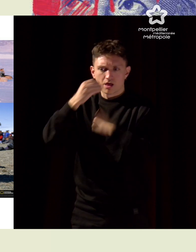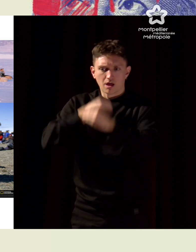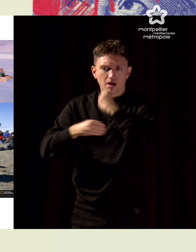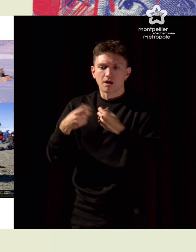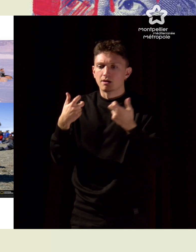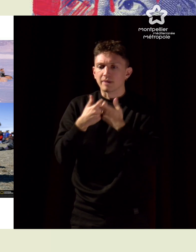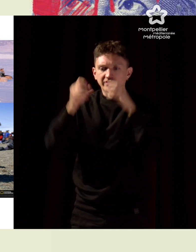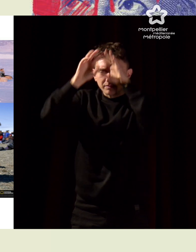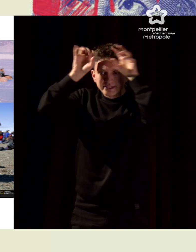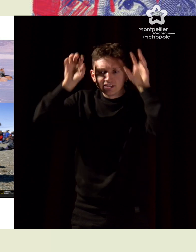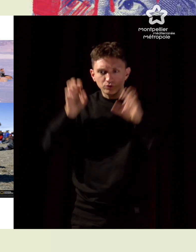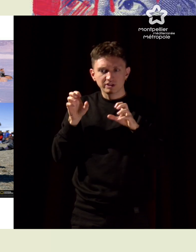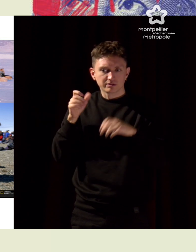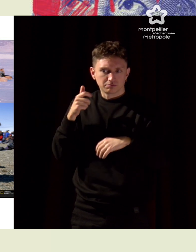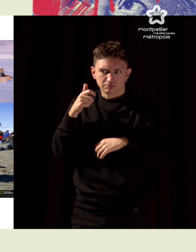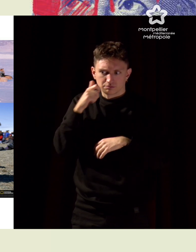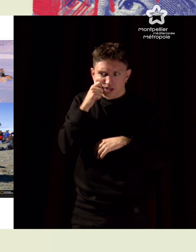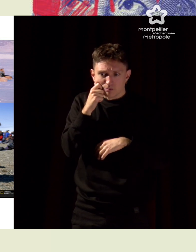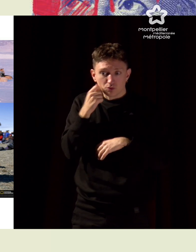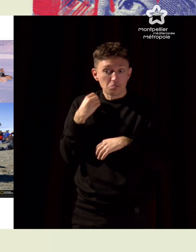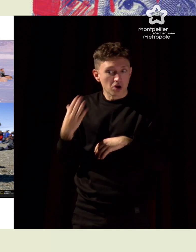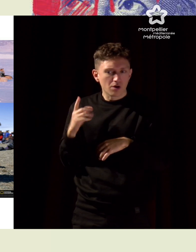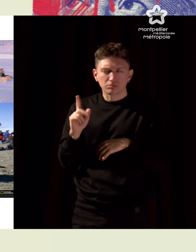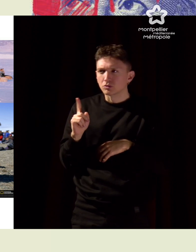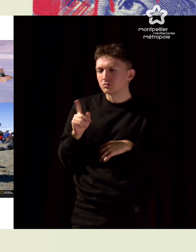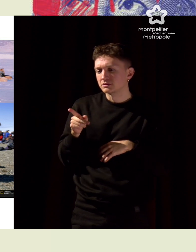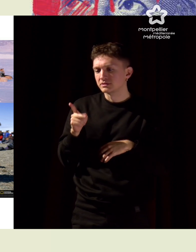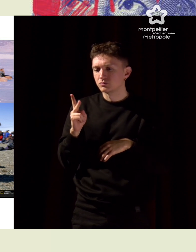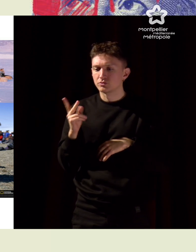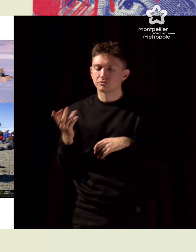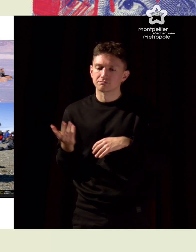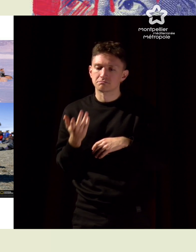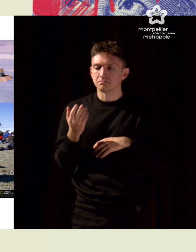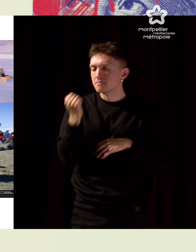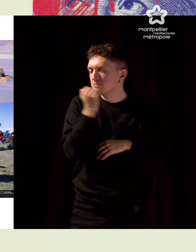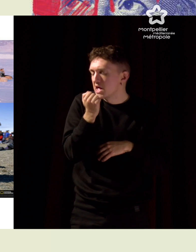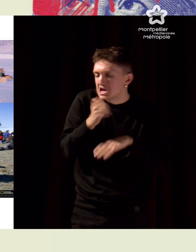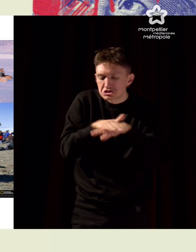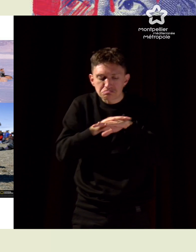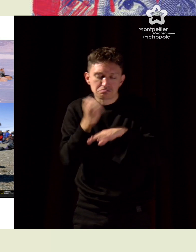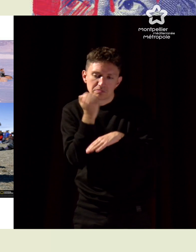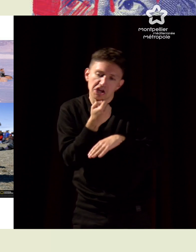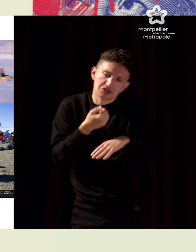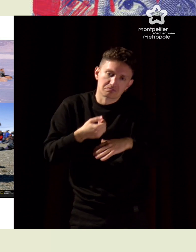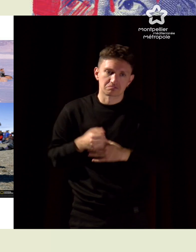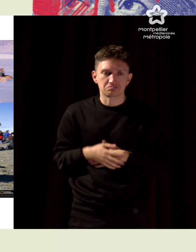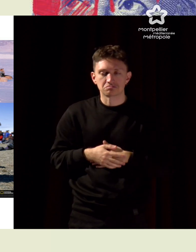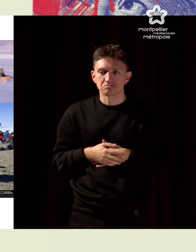Inuits, ils sont pas très blancs de couleur de peau, hein. Ils sont plutôt, je dirais, beige, voilà, pour ceux